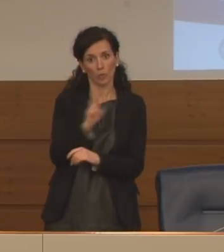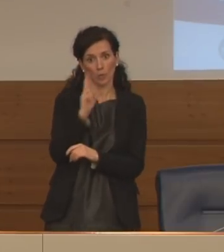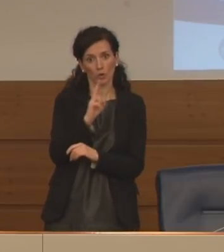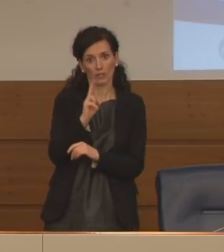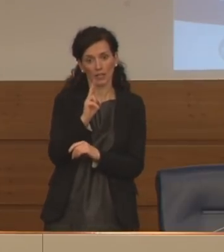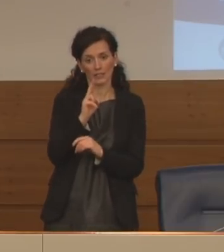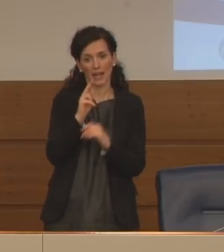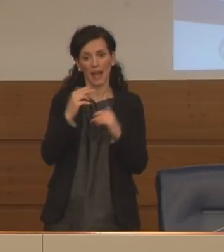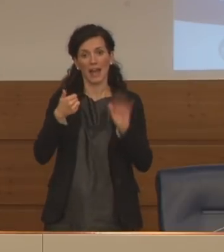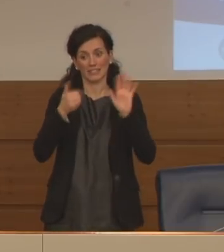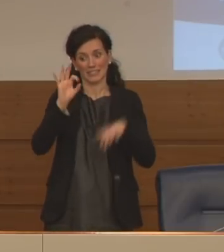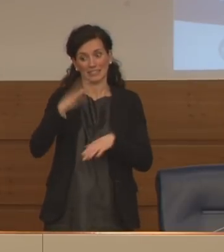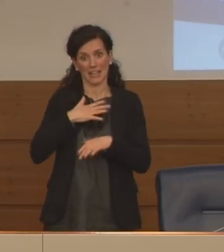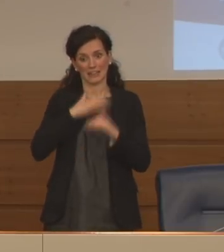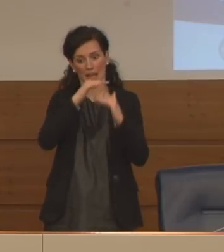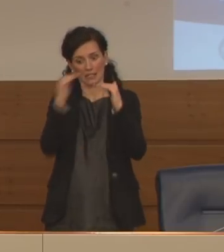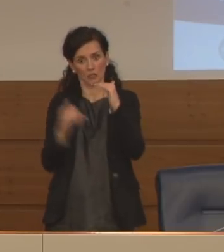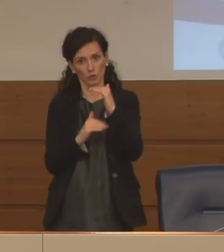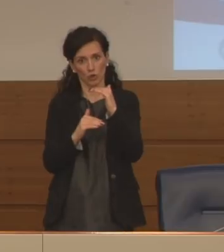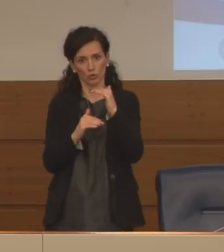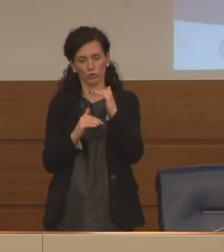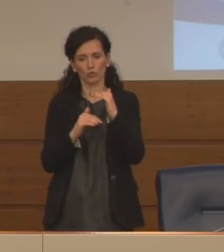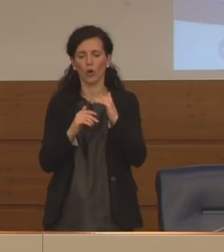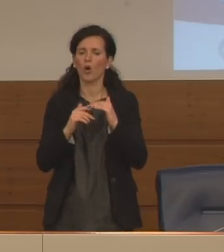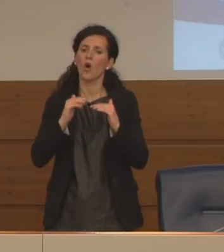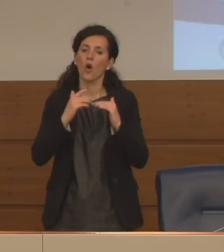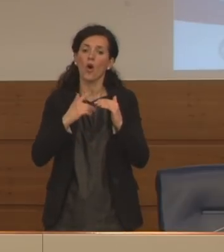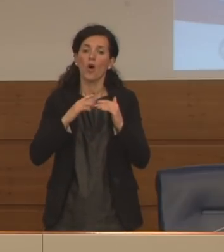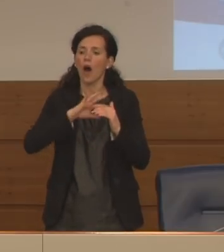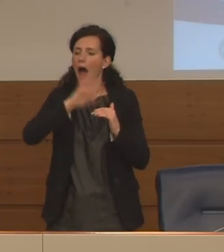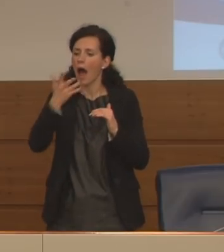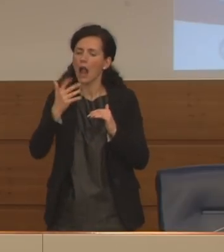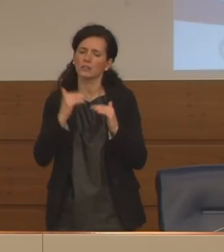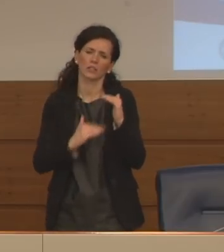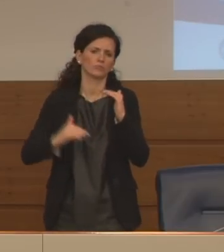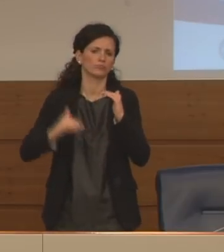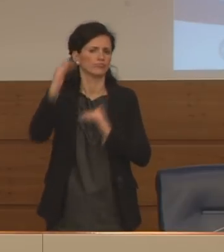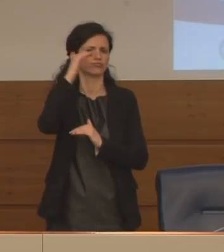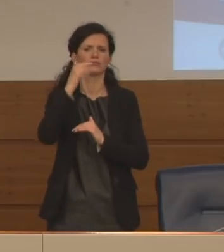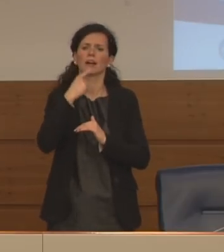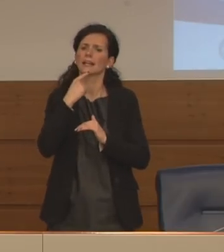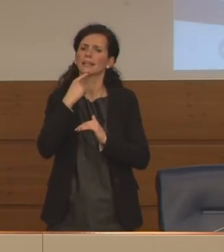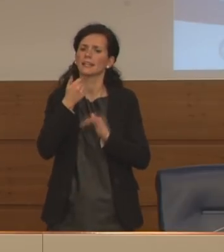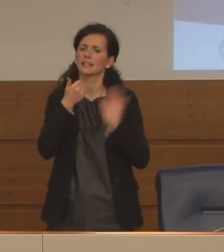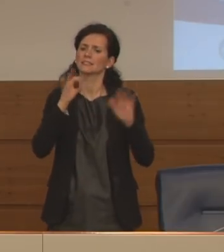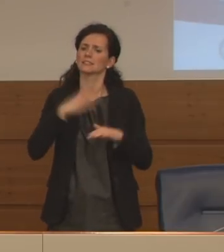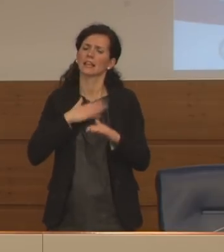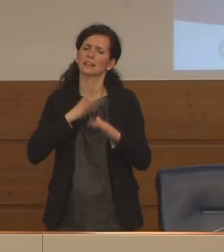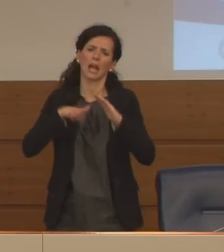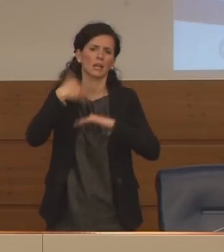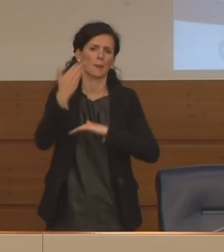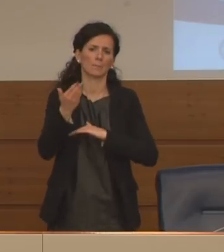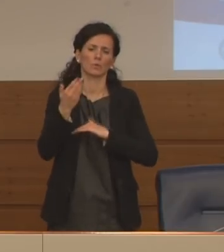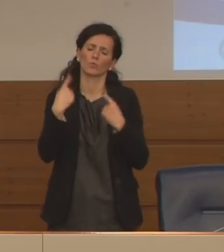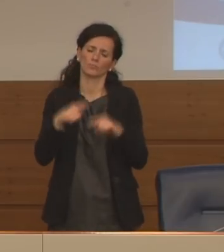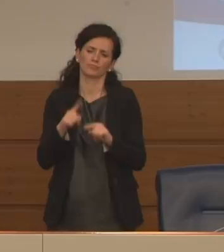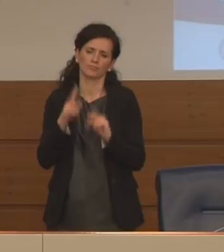i 60 tutto il resto e dai 60 in su questo come cappello introduttivo